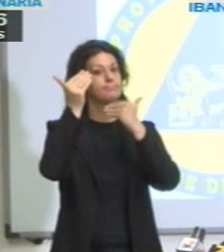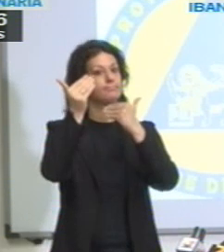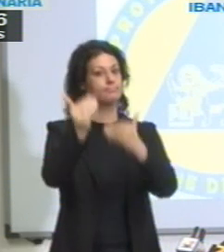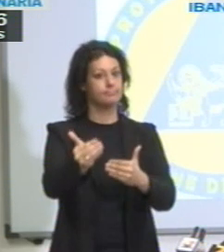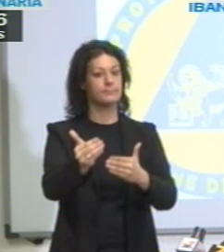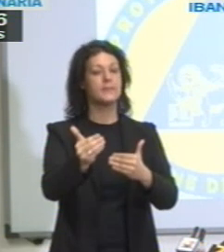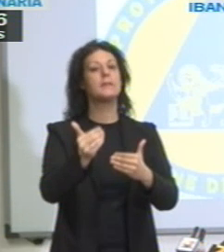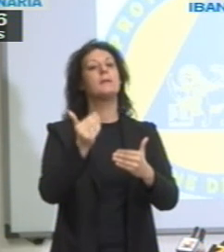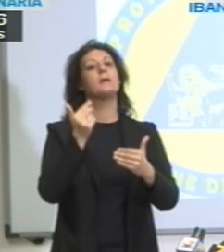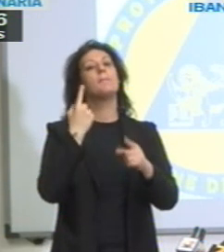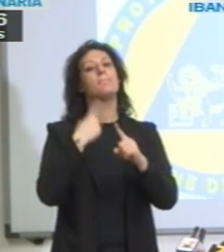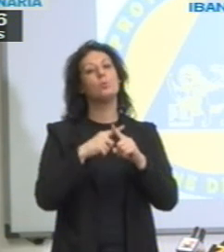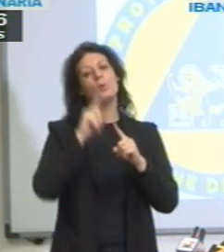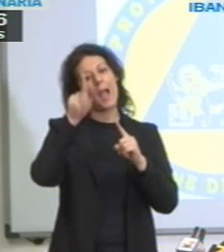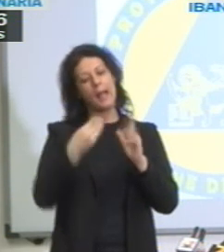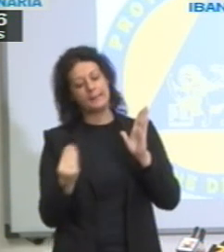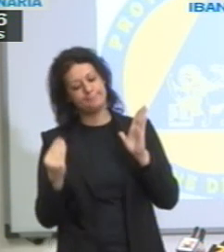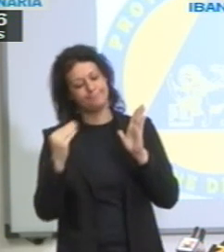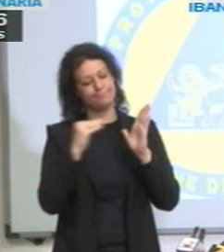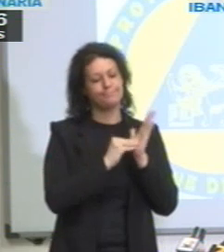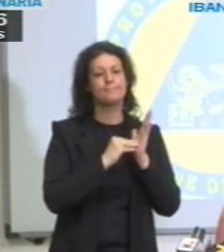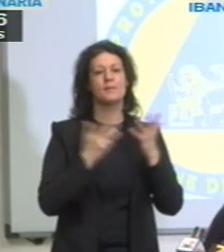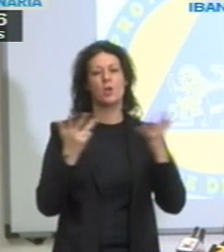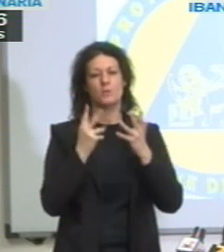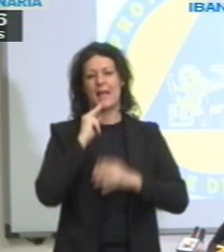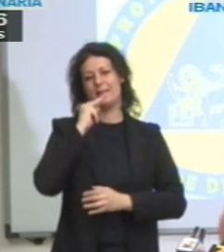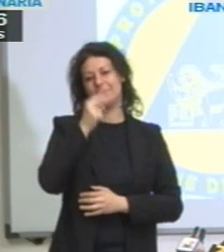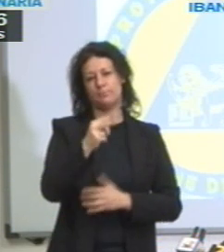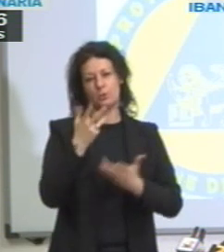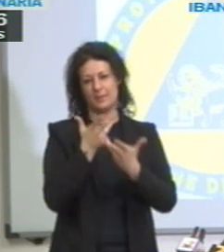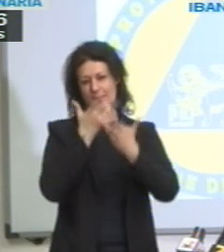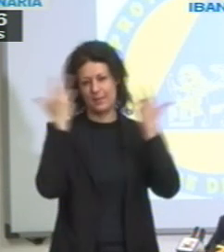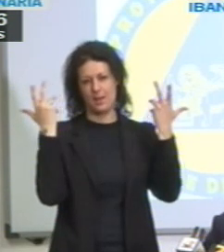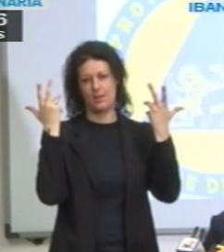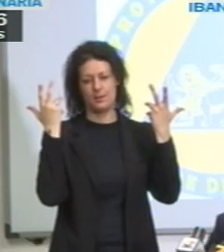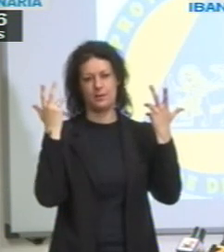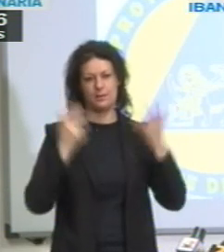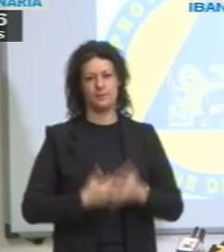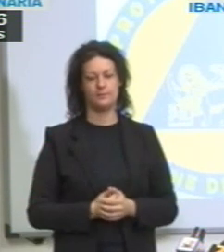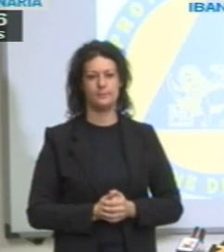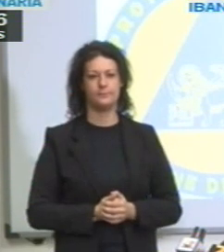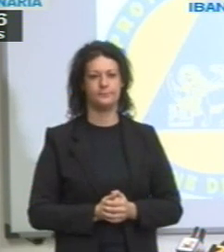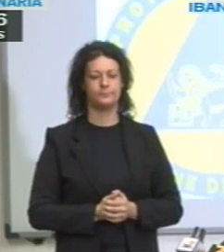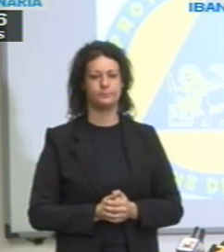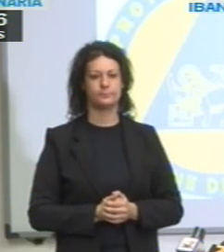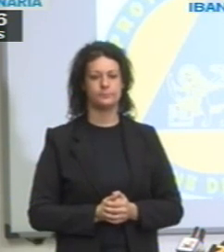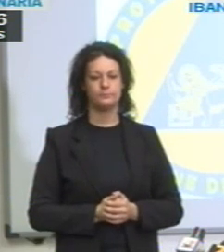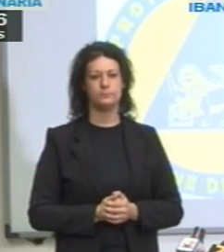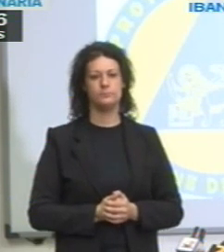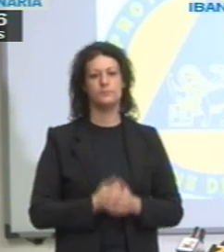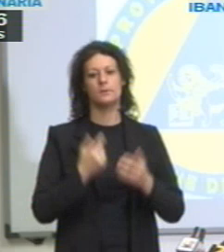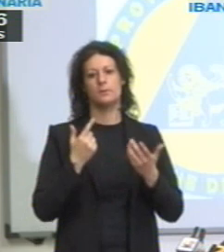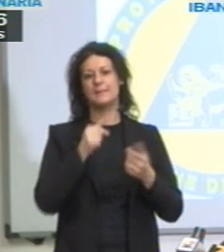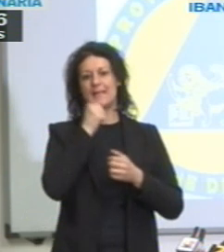mezza ordinanza da FAC, no? In maniera tale che si dia anche, diventi un po' un portolano, definiamolo così, no? Per tutti,